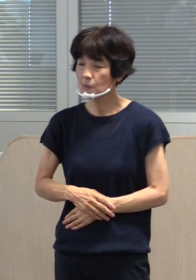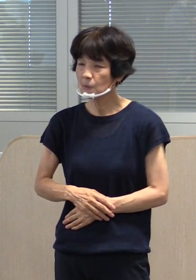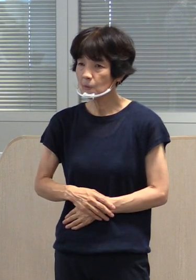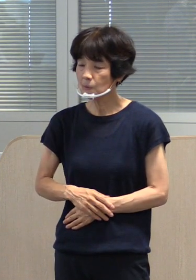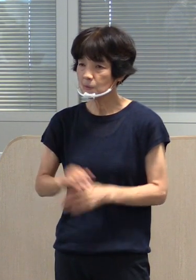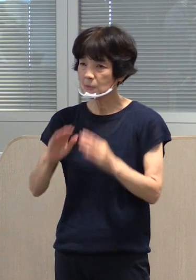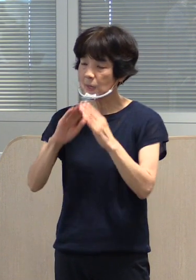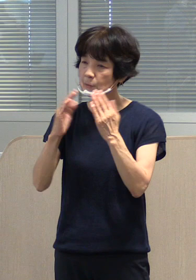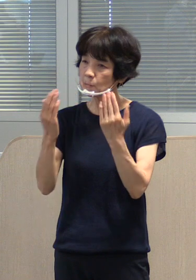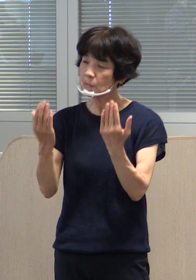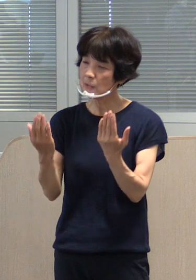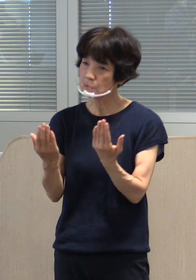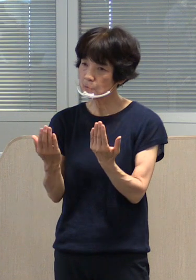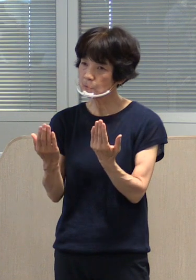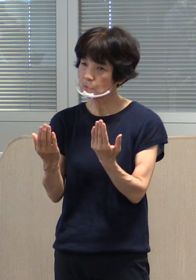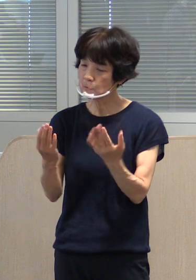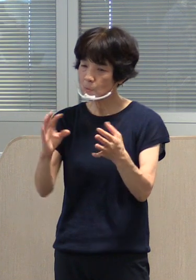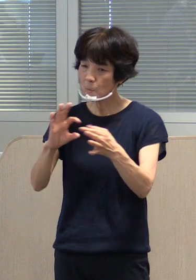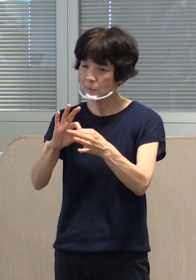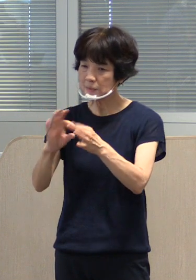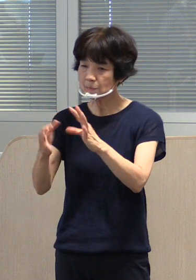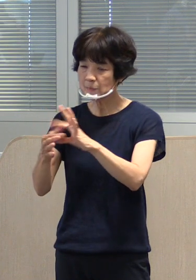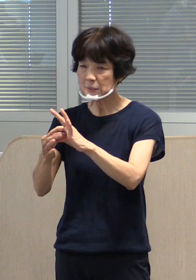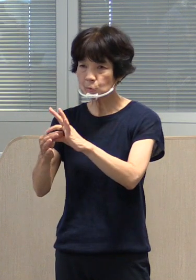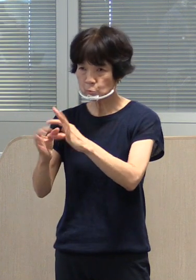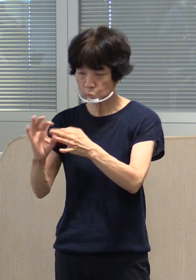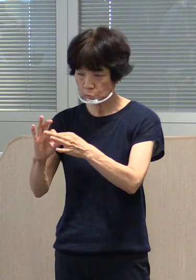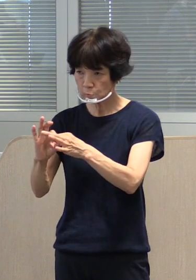くねオリンピックによって